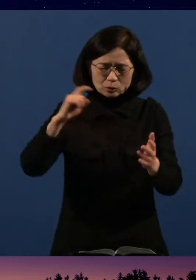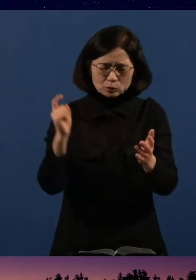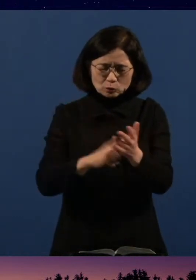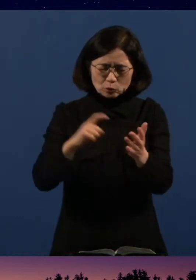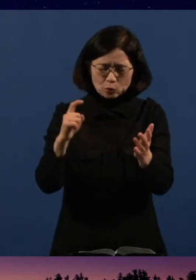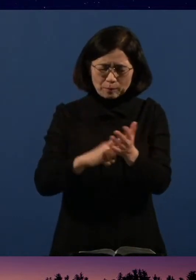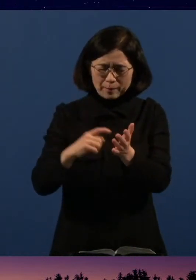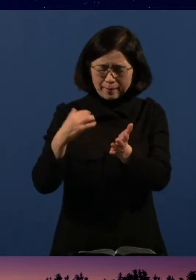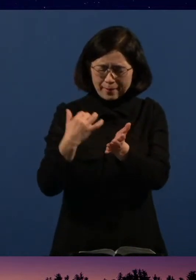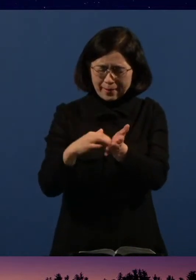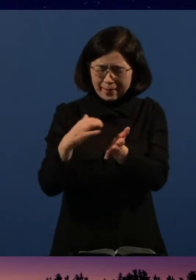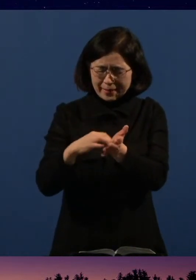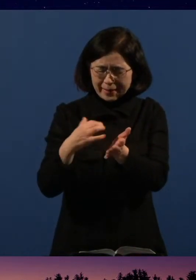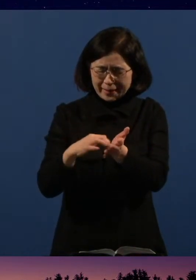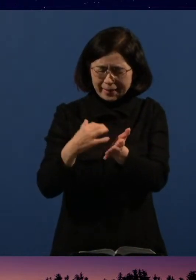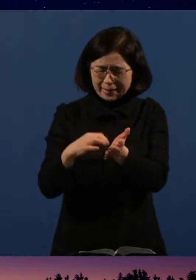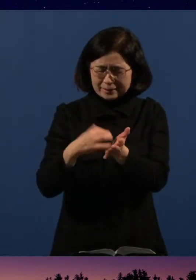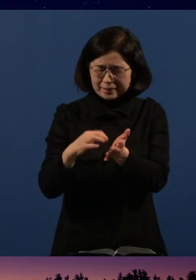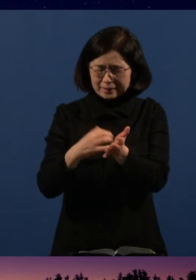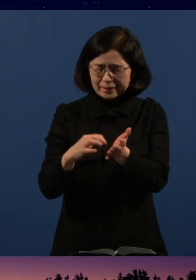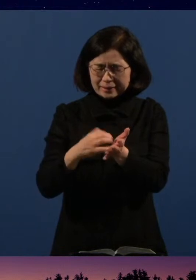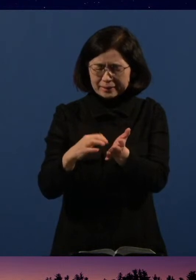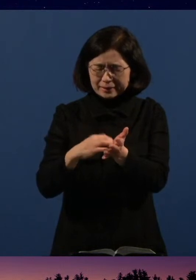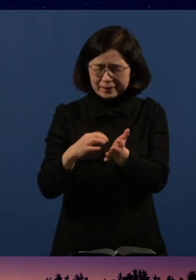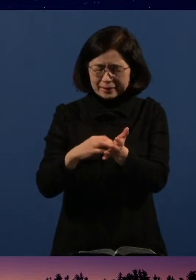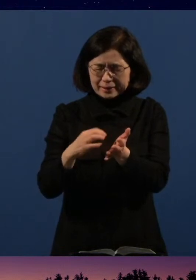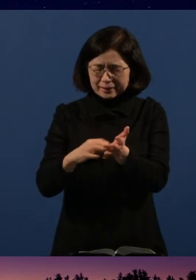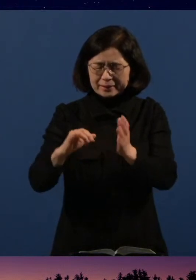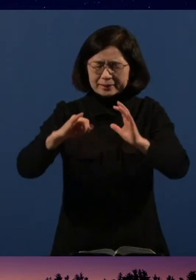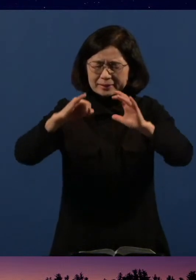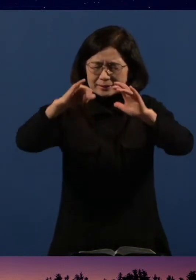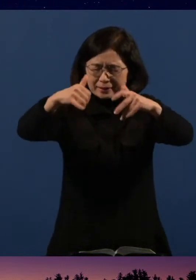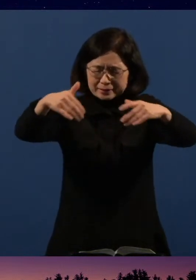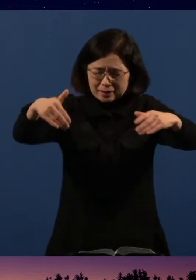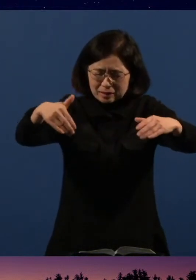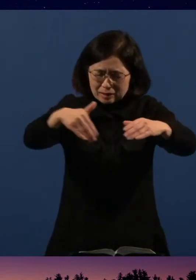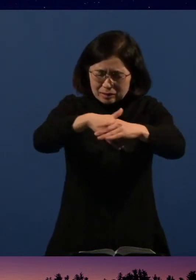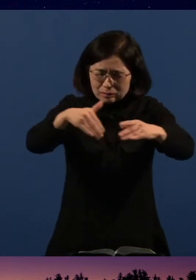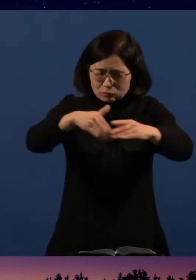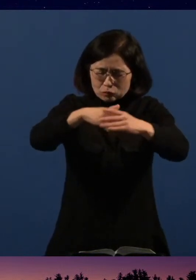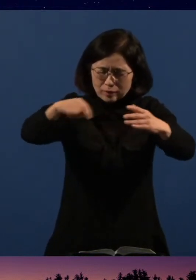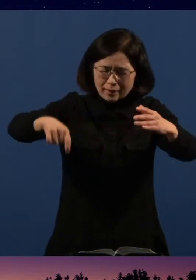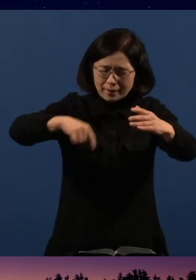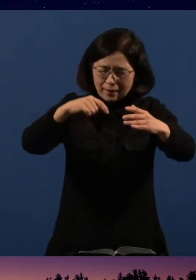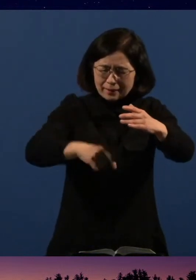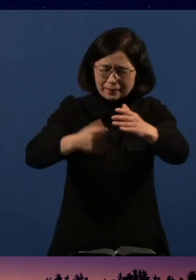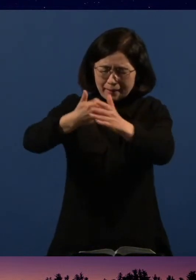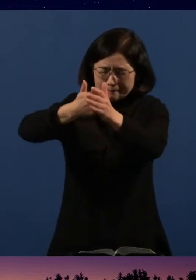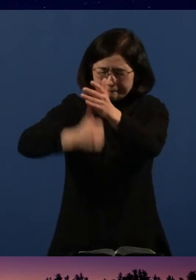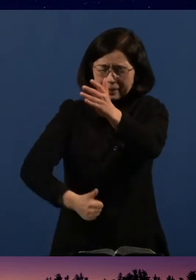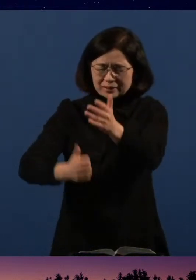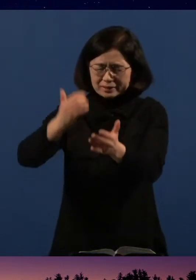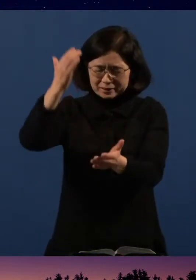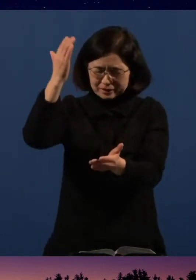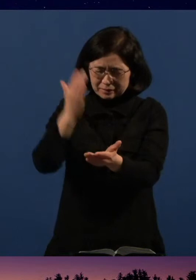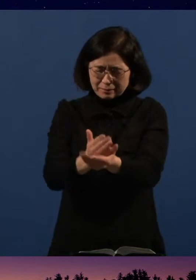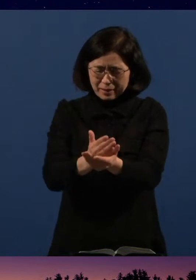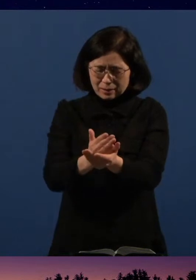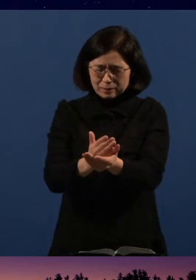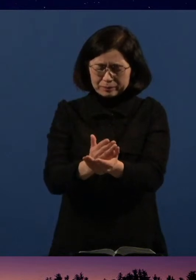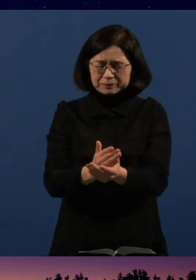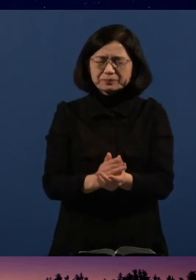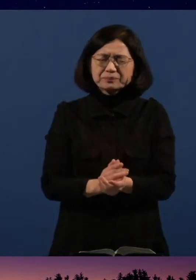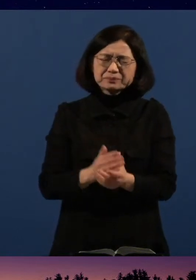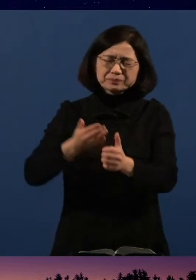계산하며 그리고 당장의 결과를 얻고자 하는 이 세상의 문화 안에 여러분 속지 마시기 바랍니다. 하나님과 우리의 관계는 그런 게